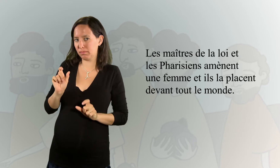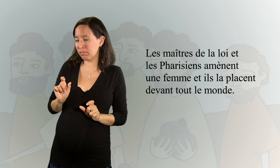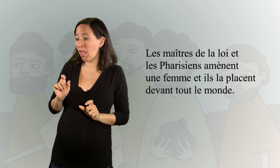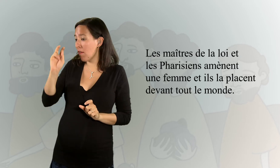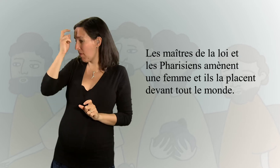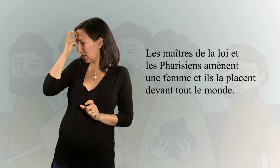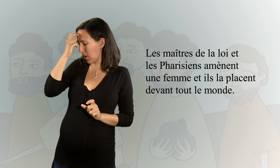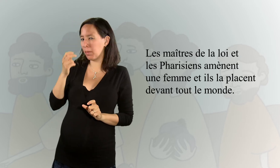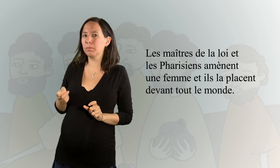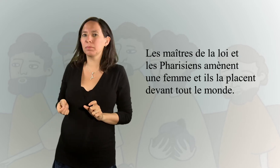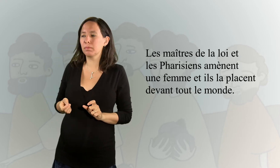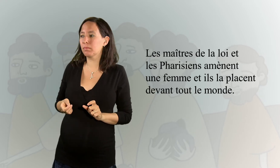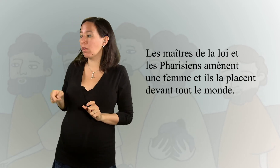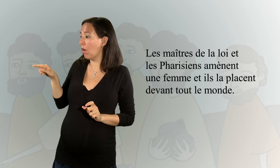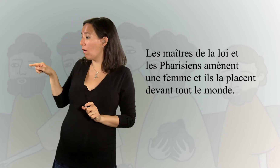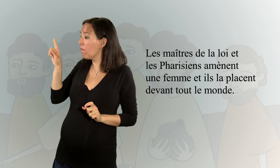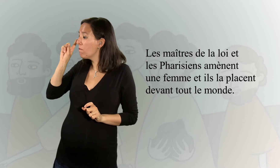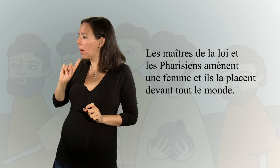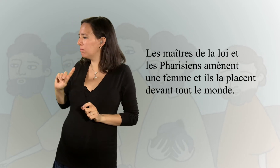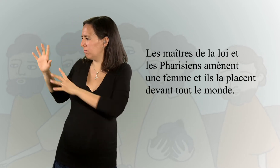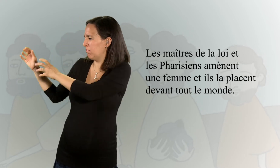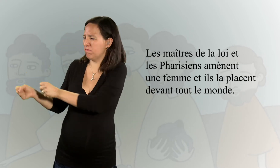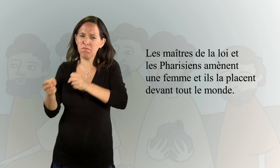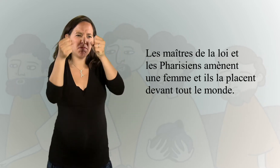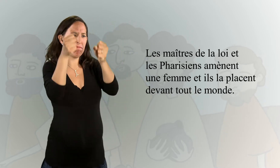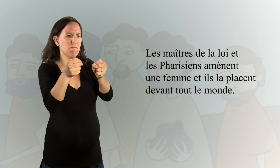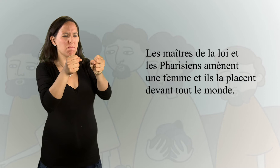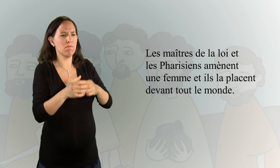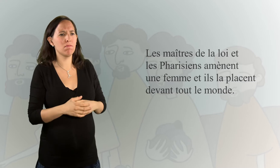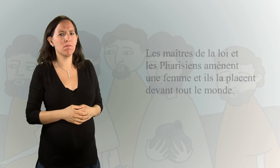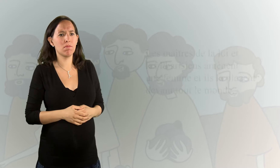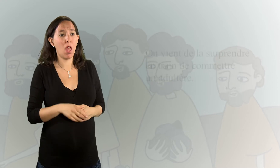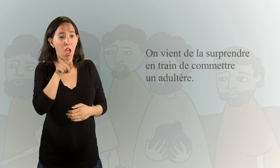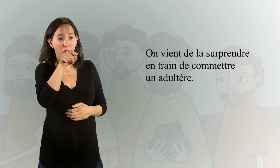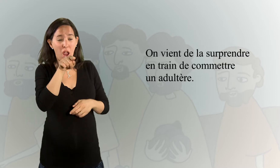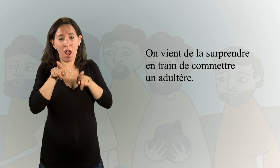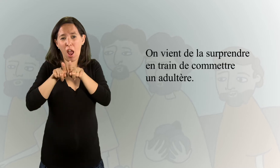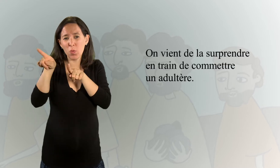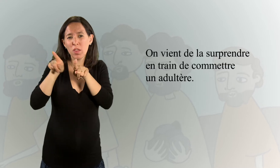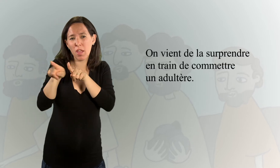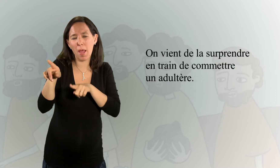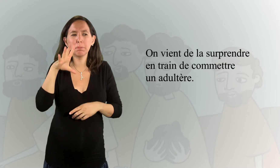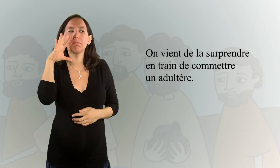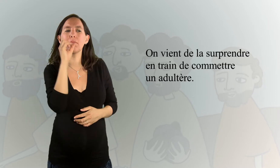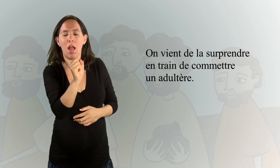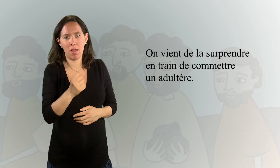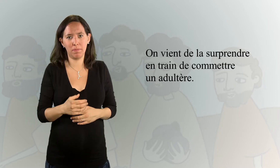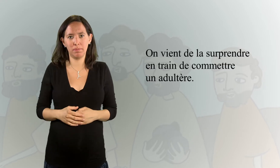les pharisiens amènent une femme et ils la placent devant tout le monde. On vient de la surprendre en train de commettre